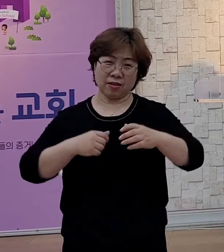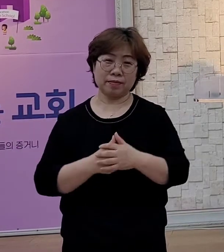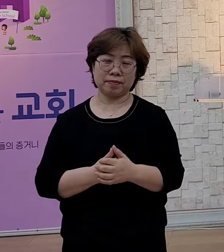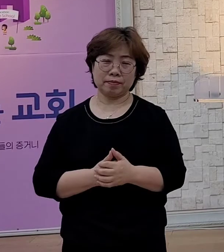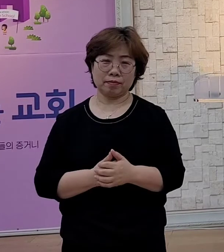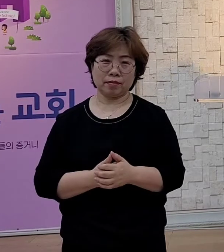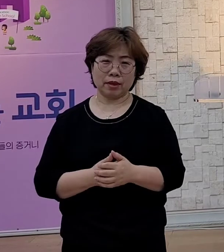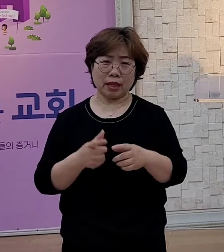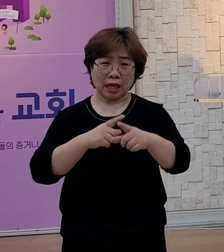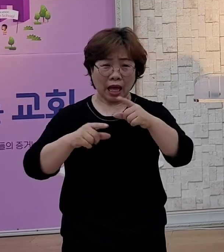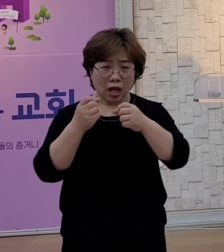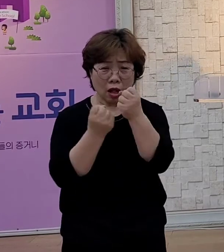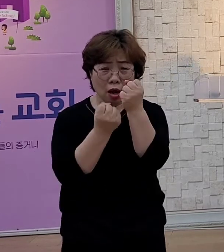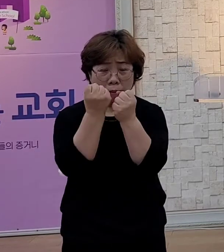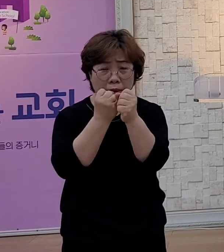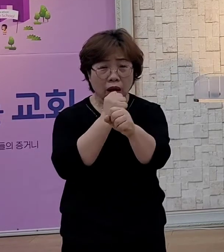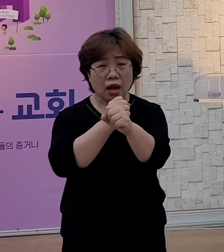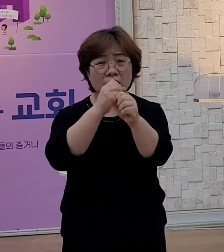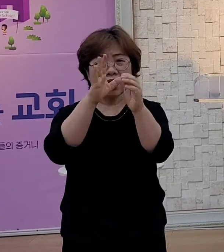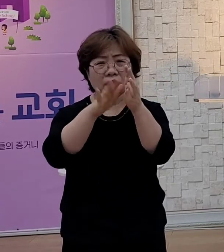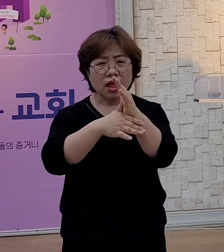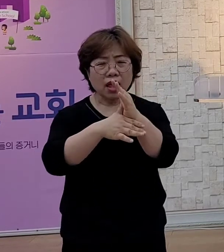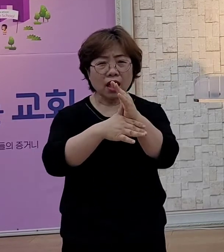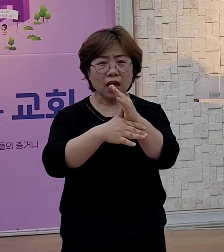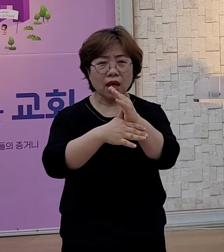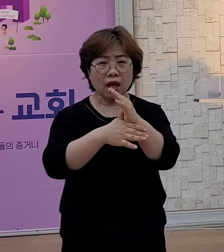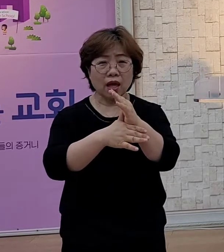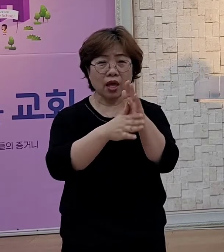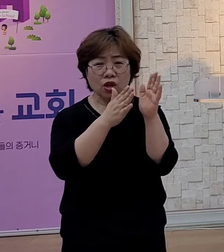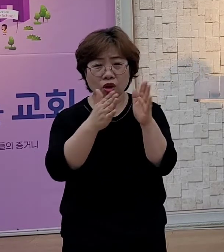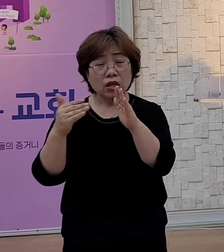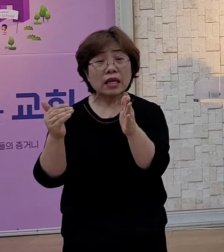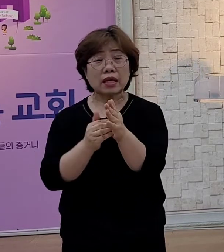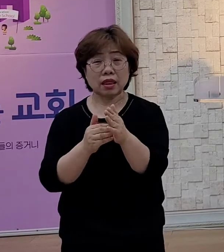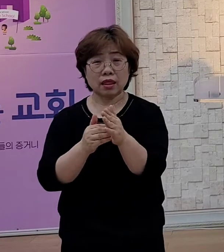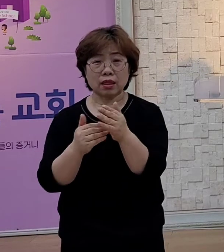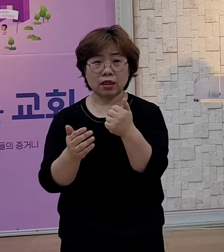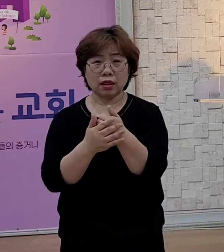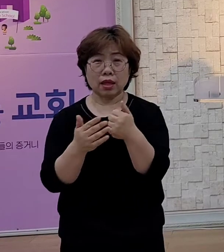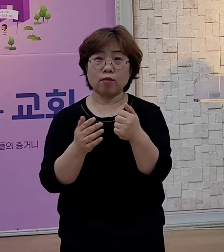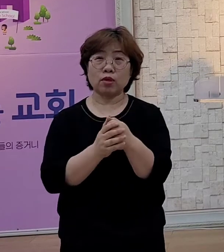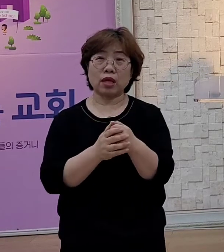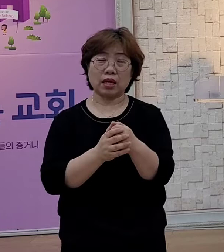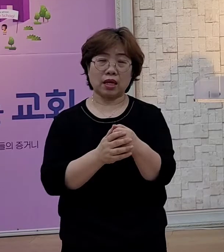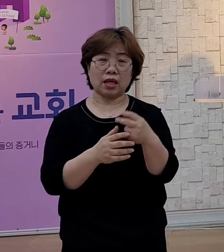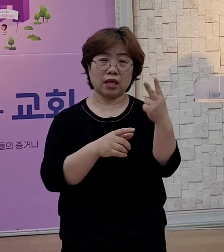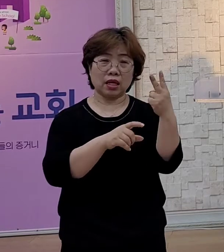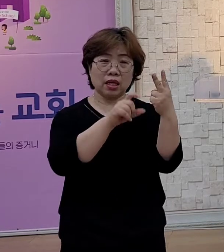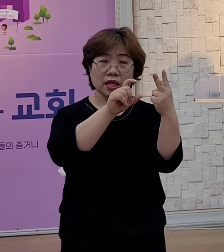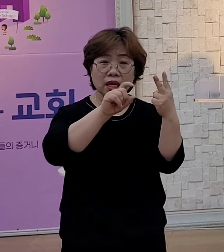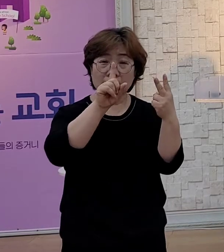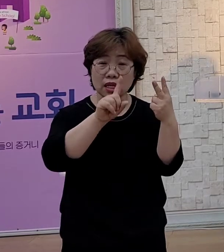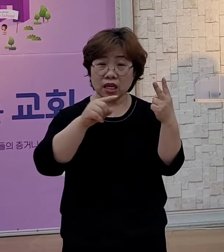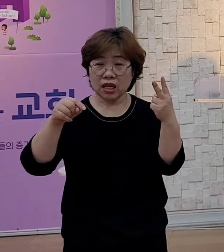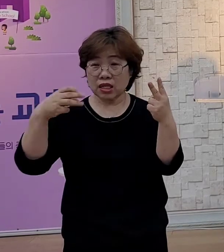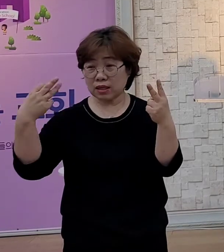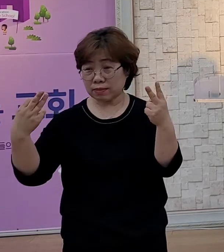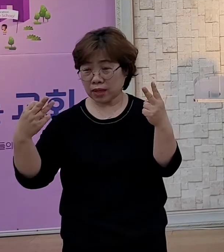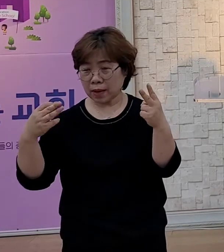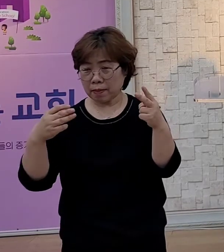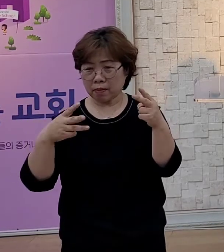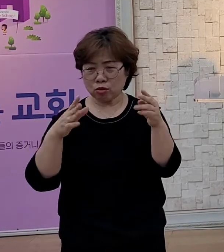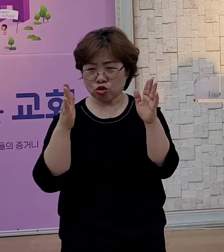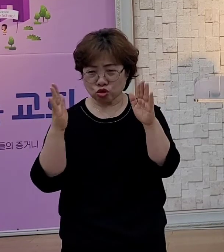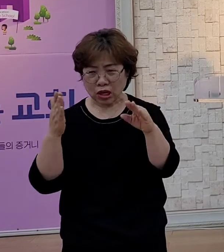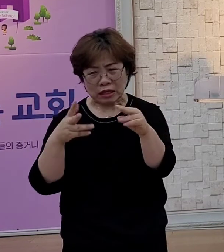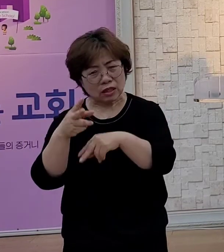이걸 다 설명해야만 끝이 나는 한 단락이기 때문에 중간에 자를 수가 없어요. 뭐 어떤 얘기가 하려면 이 마지막이 있어야만 얘기가